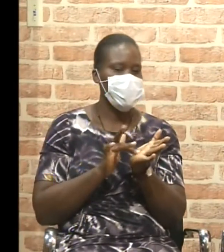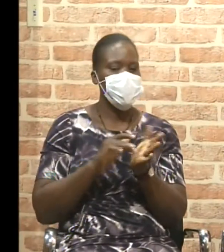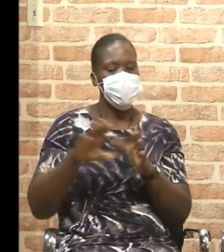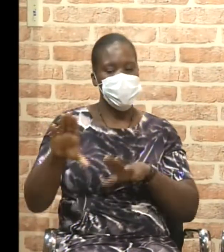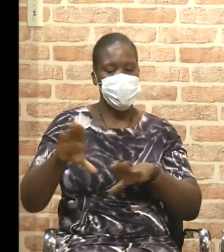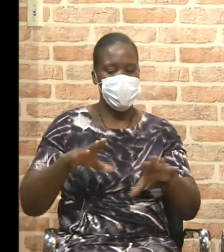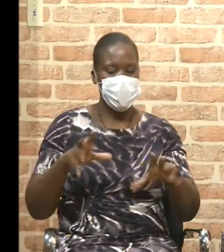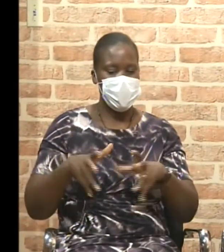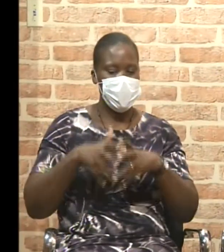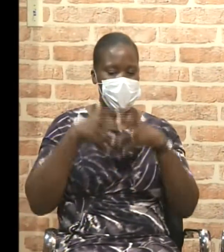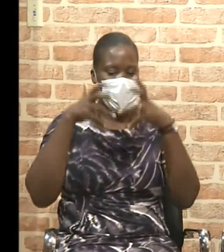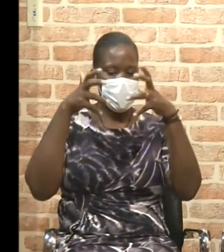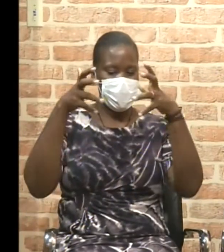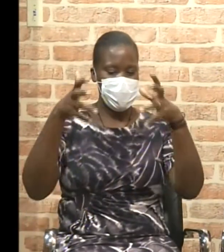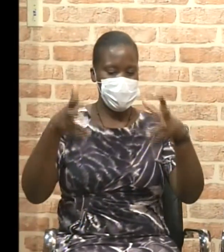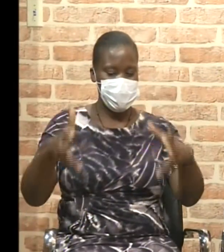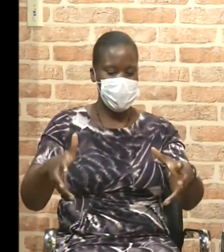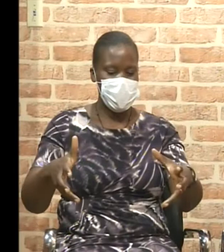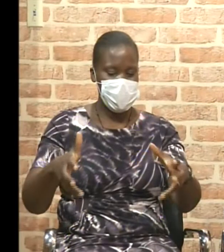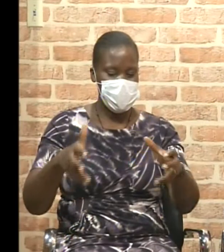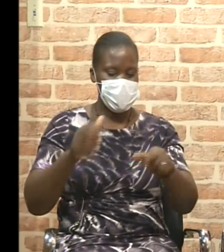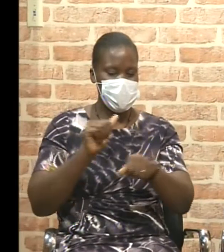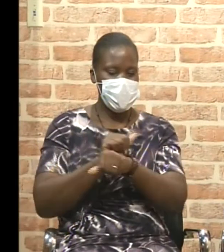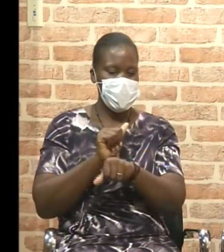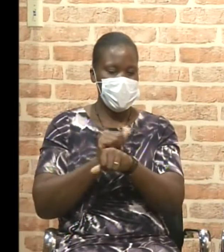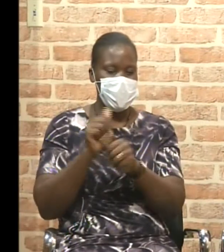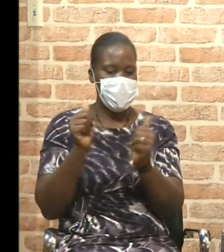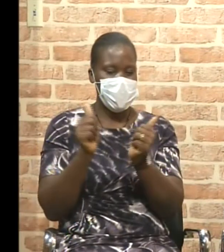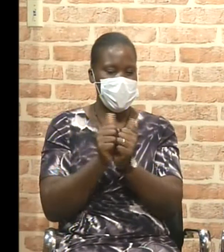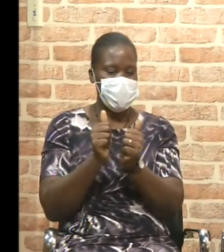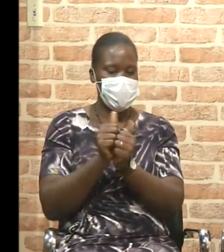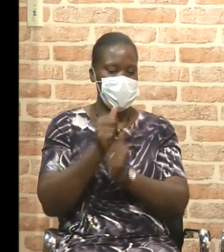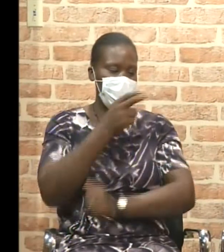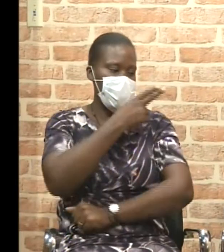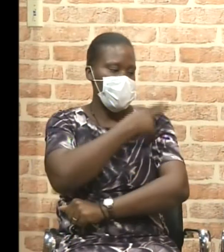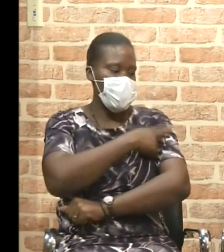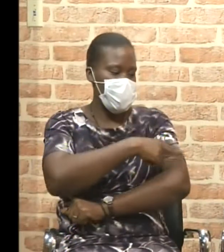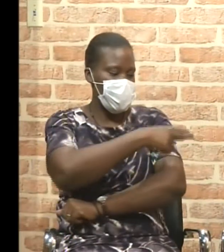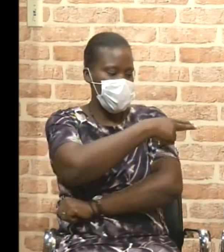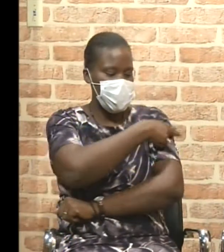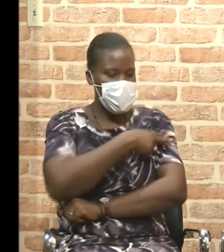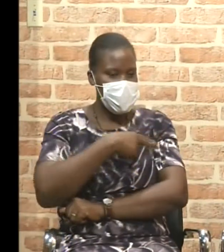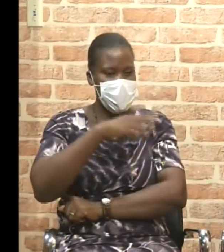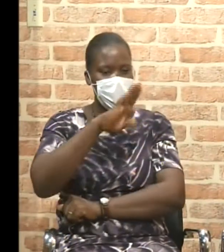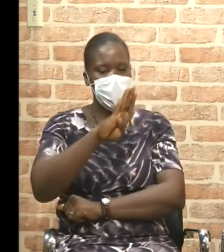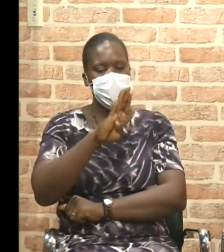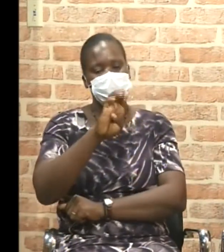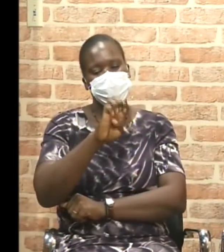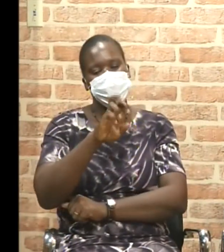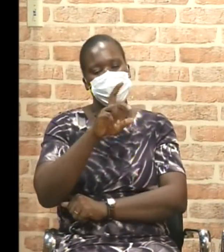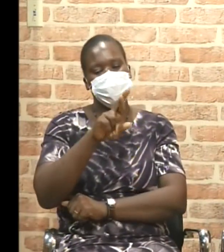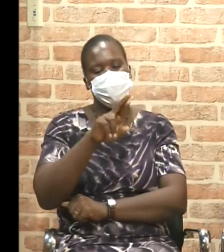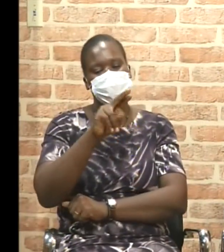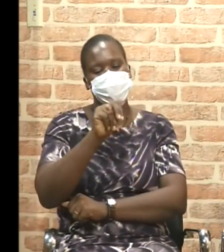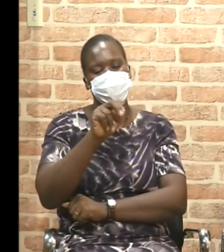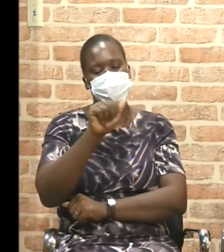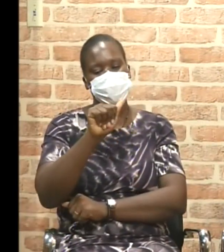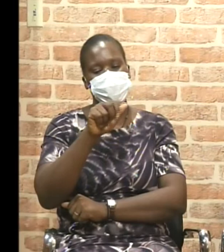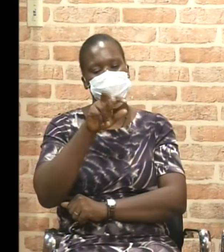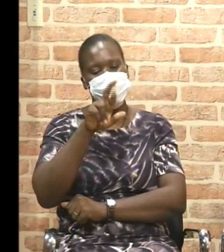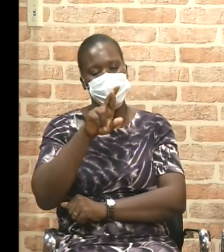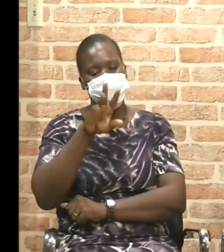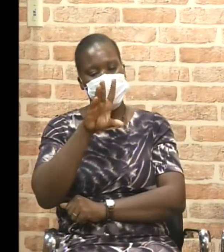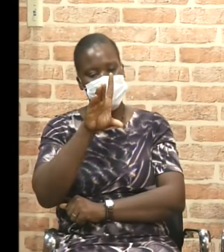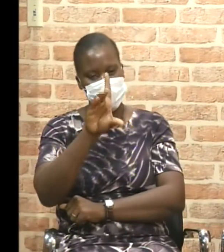comme ça et récemment nous te font suivi avec Bernameuse pour un monde qui est handicapé qui te prend plusieurs balles et Bernameuse ba les